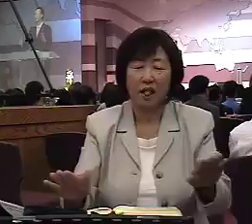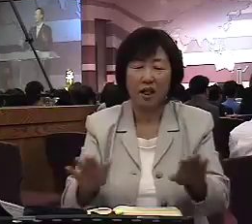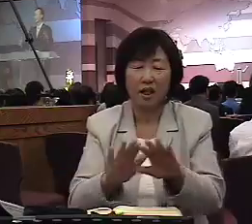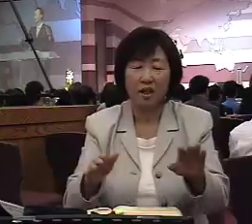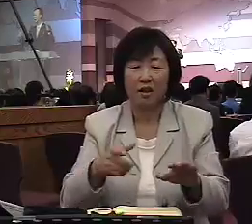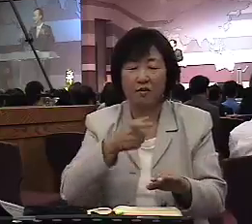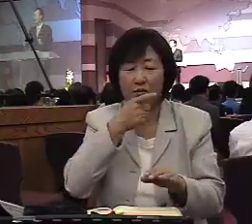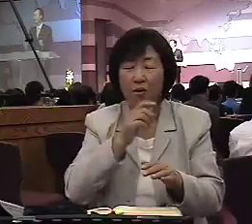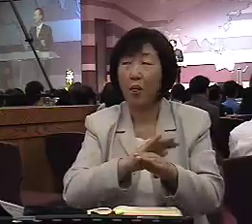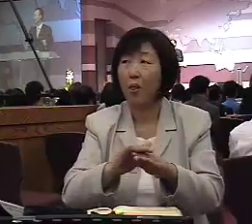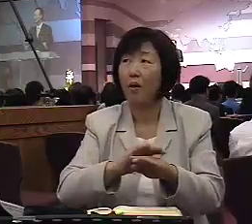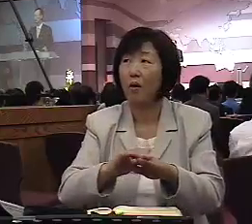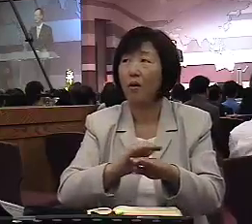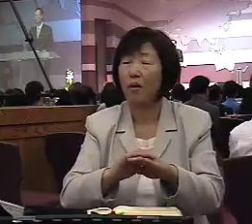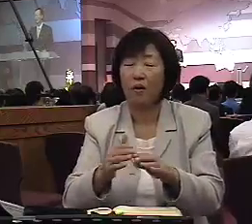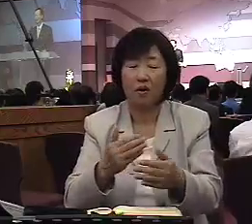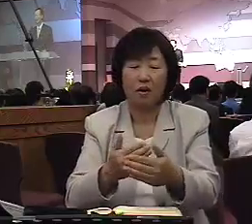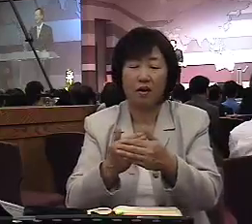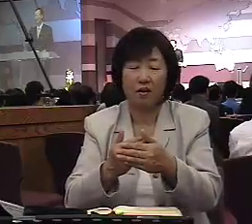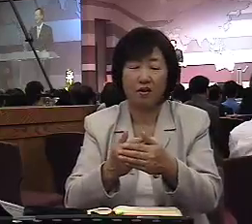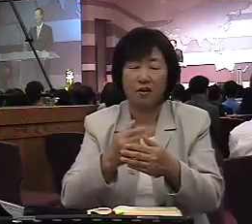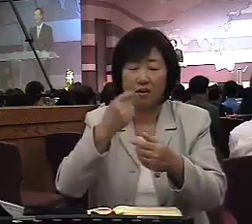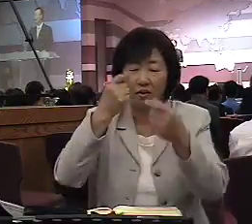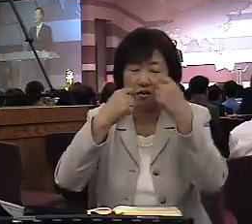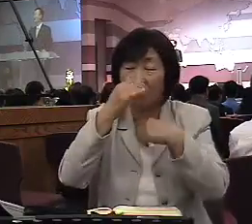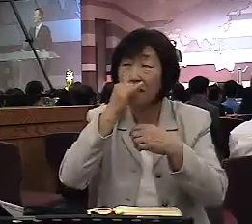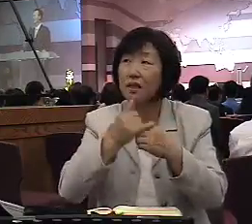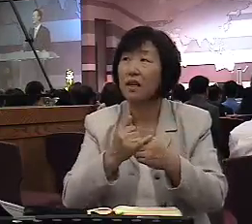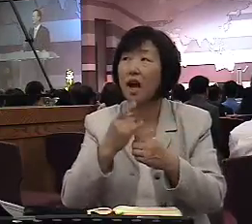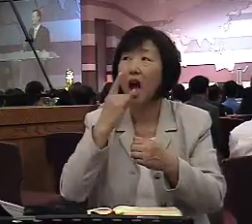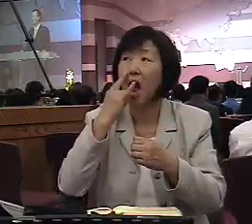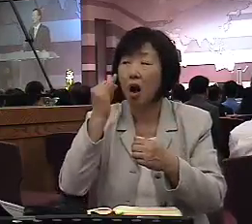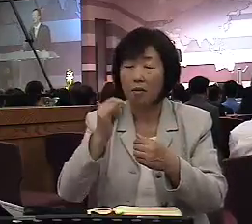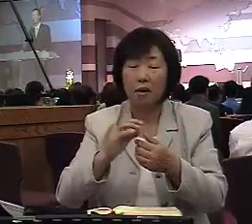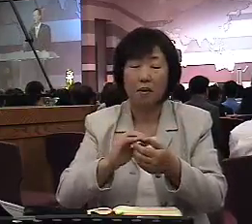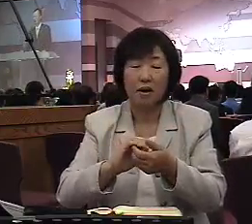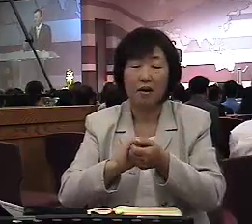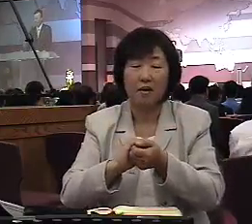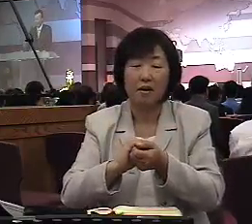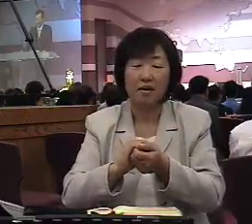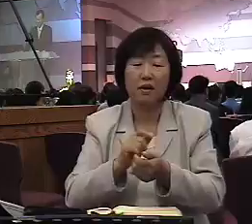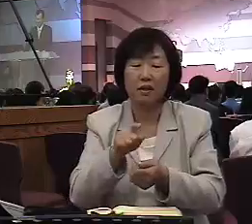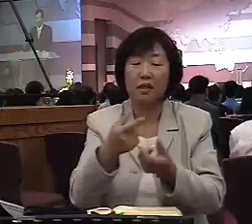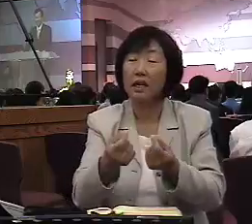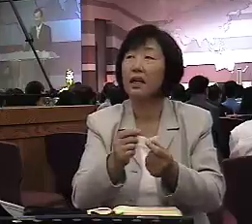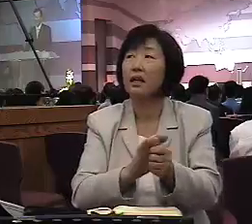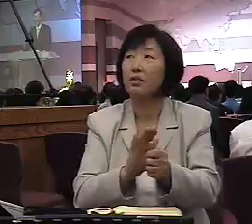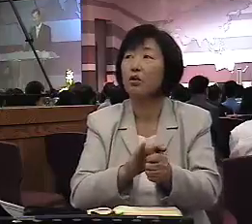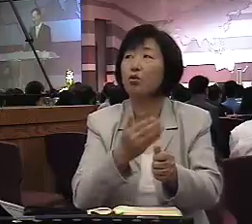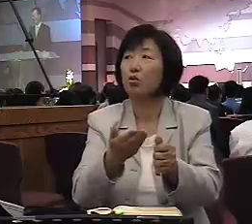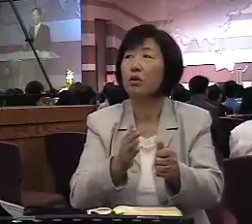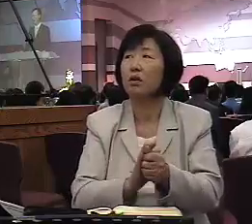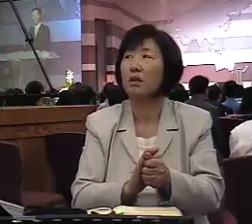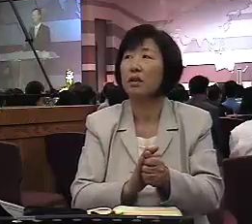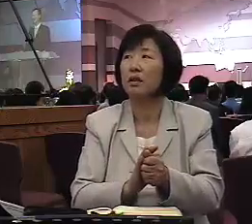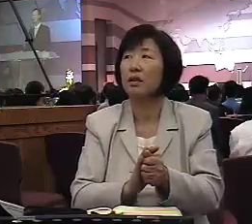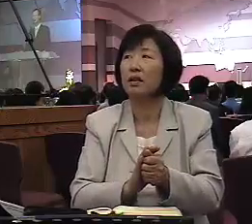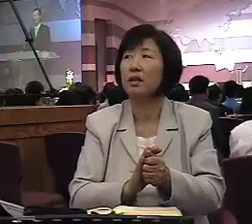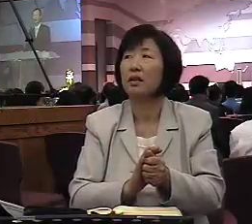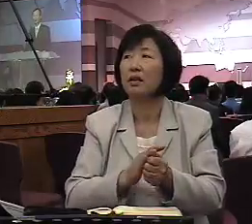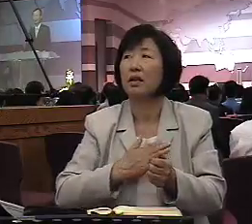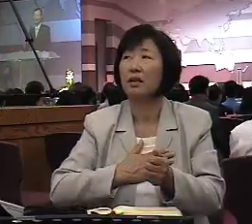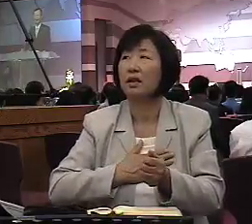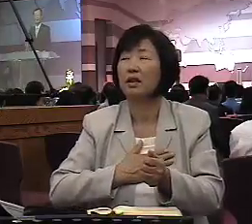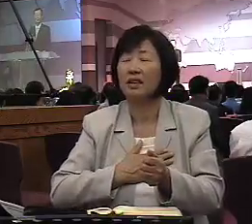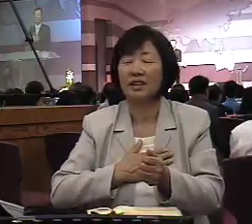물로 닦아주고 안아주고 울고 있으니까 어머니만큼은 그렇게 해주셨다는 말을 하는데 가슴이 찡하더라. 처음엔 막